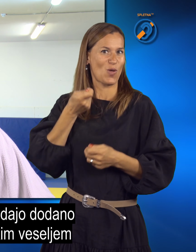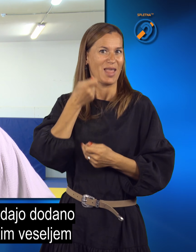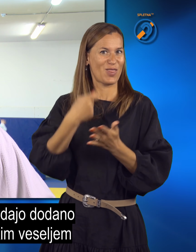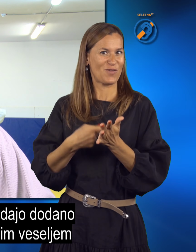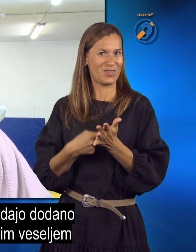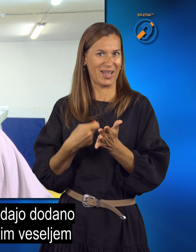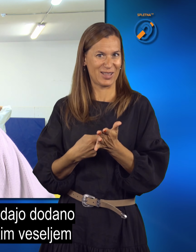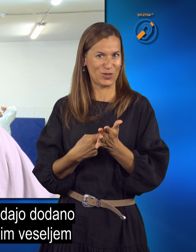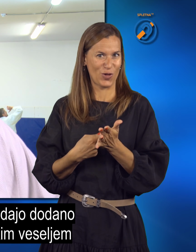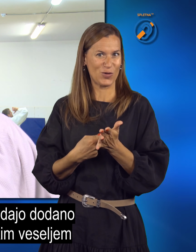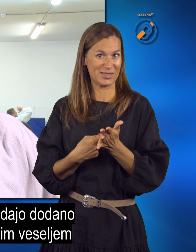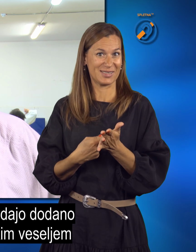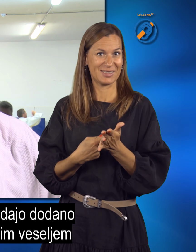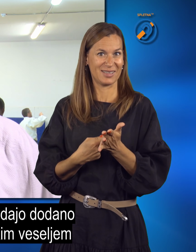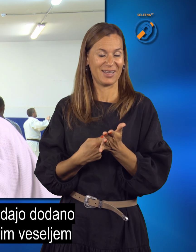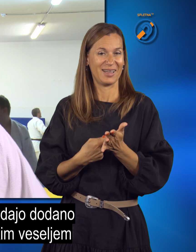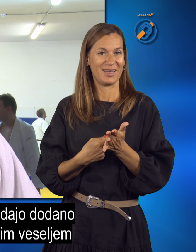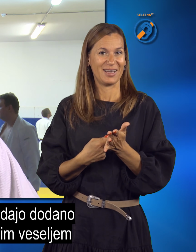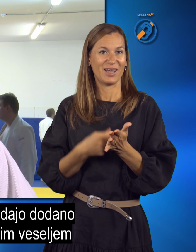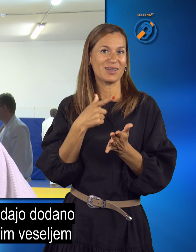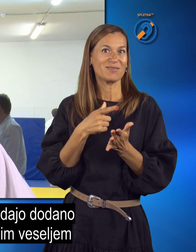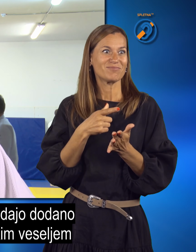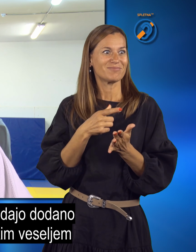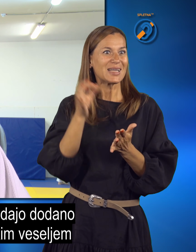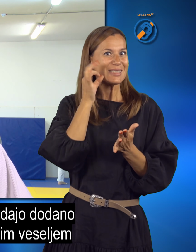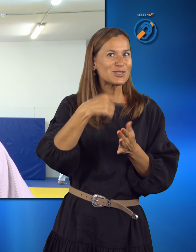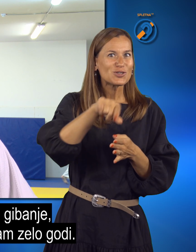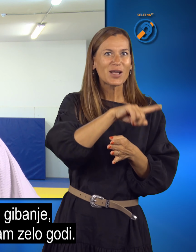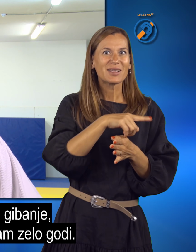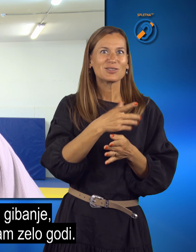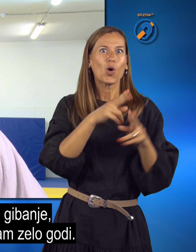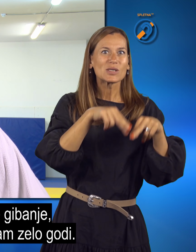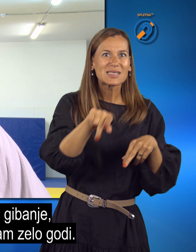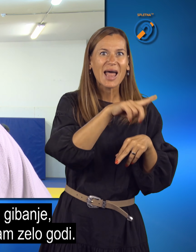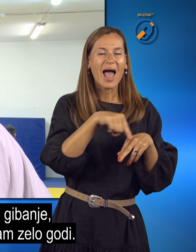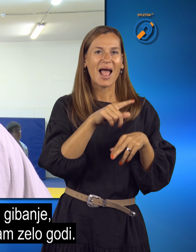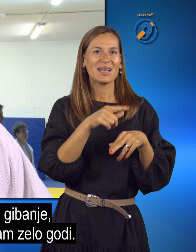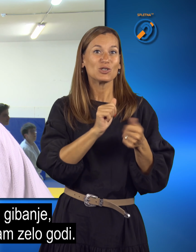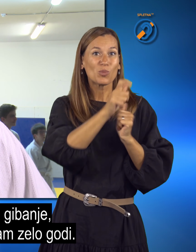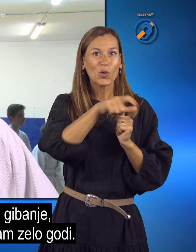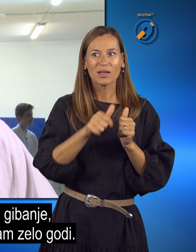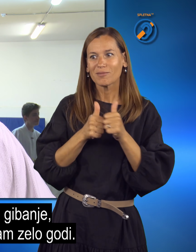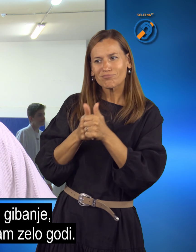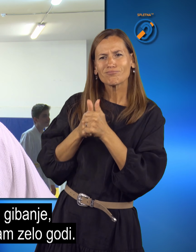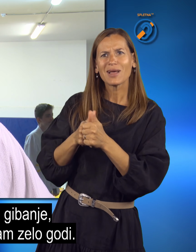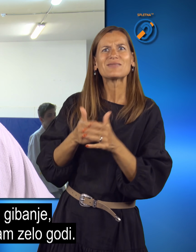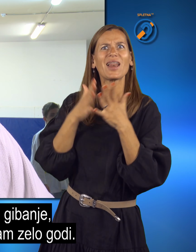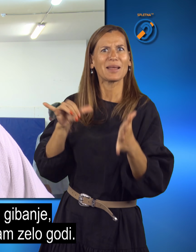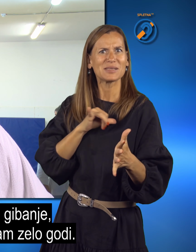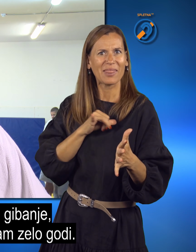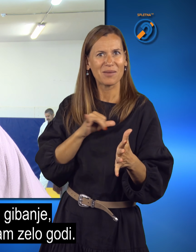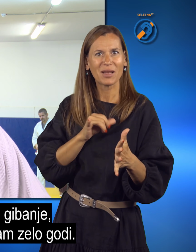neko dodano vrednost, da tako rečem, ko z velikim zanimanjem spremljajo naše gibanje, naše dogajanja,